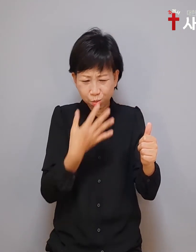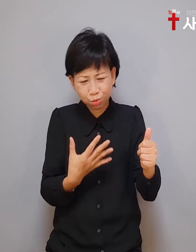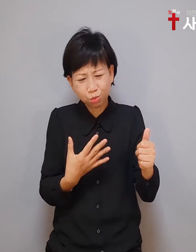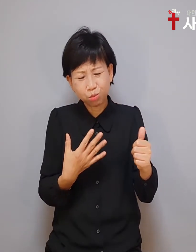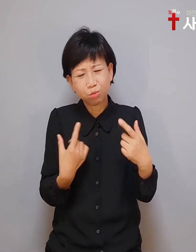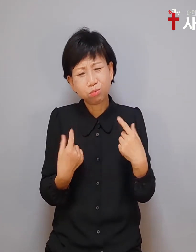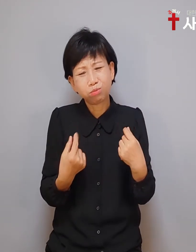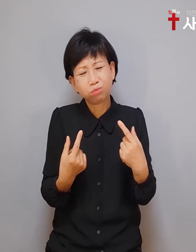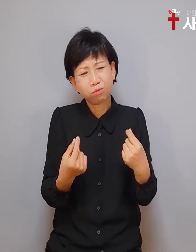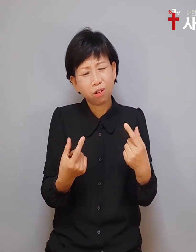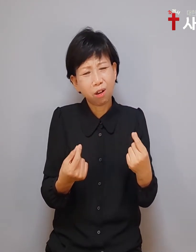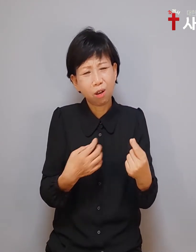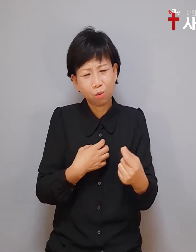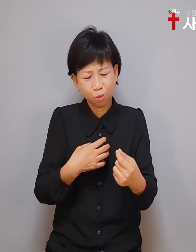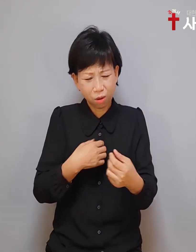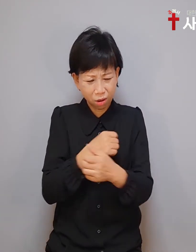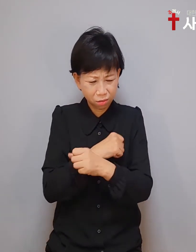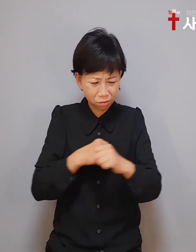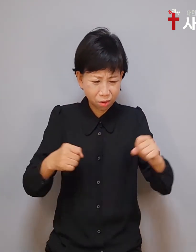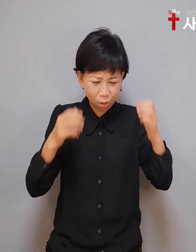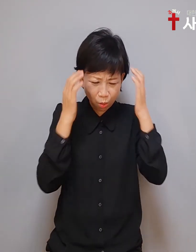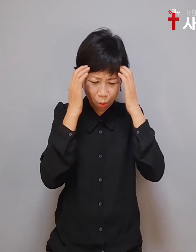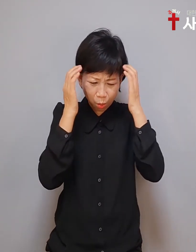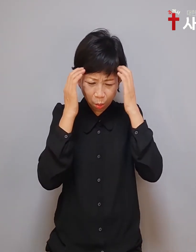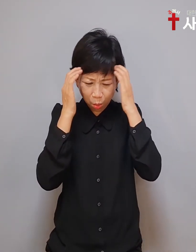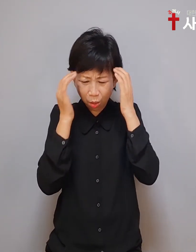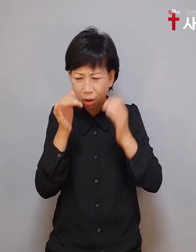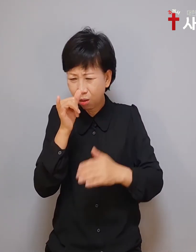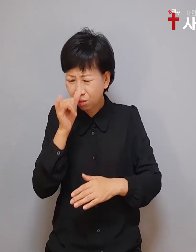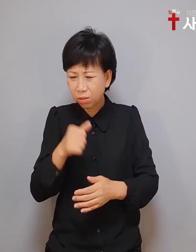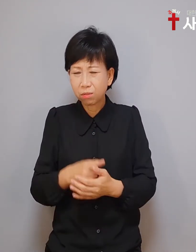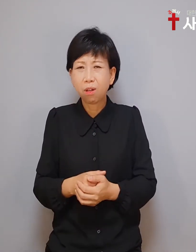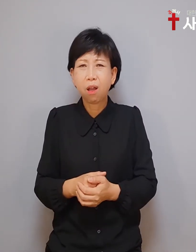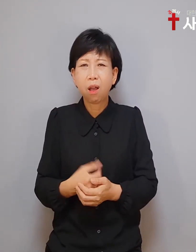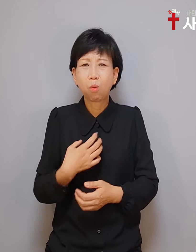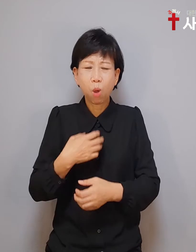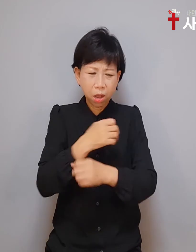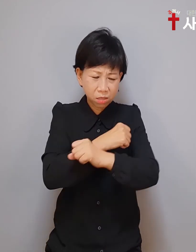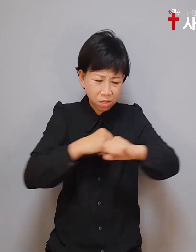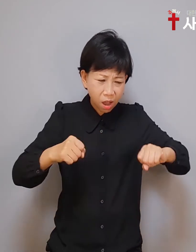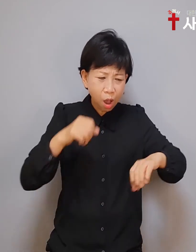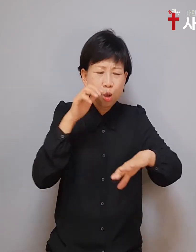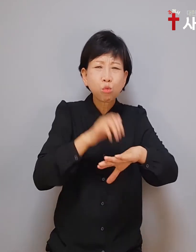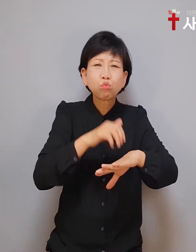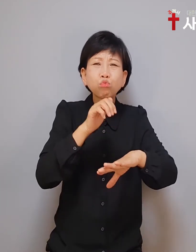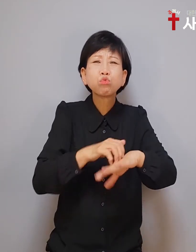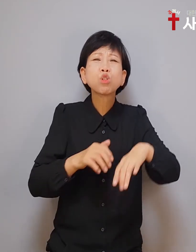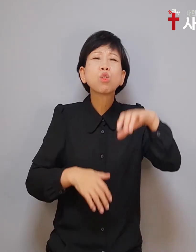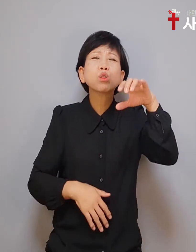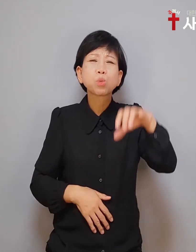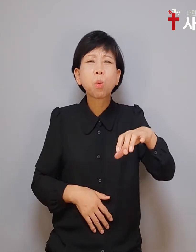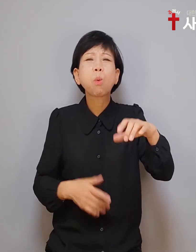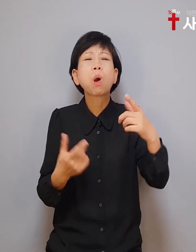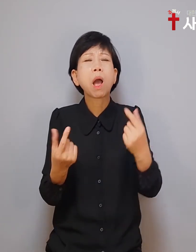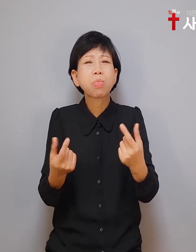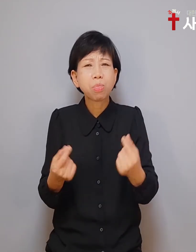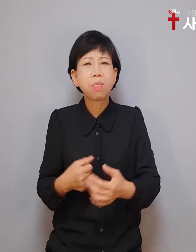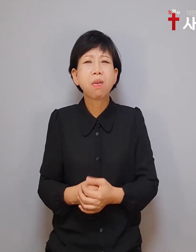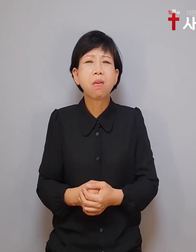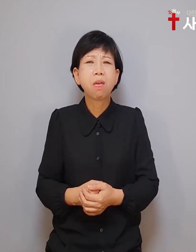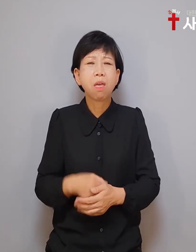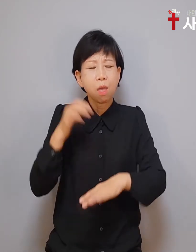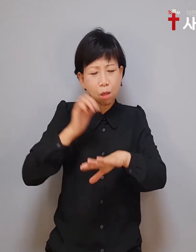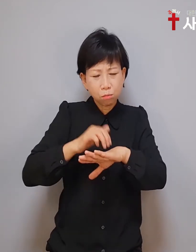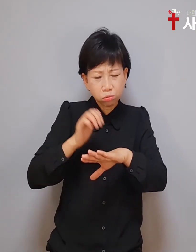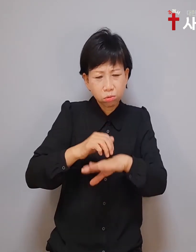광야로 들어갔더니 고난도 막 찾아오는 거예요. 누구는 훈련소라 그러더라고요. 광야 훈련소, 훈련을 잘 받으면 된다는데 너무